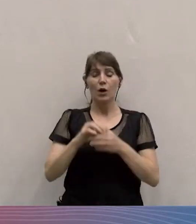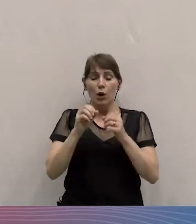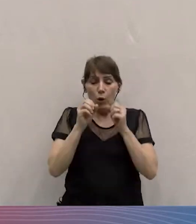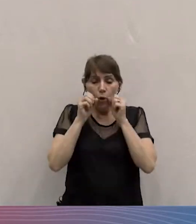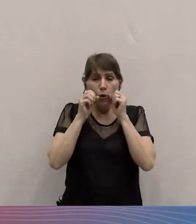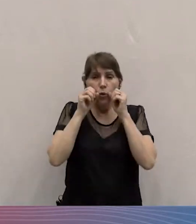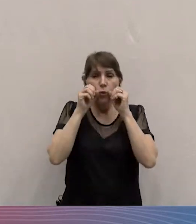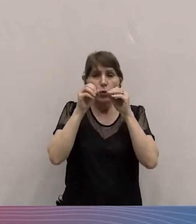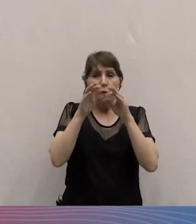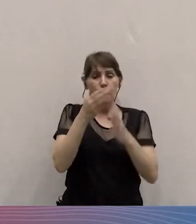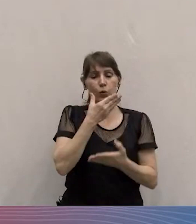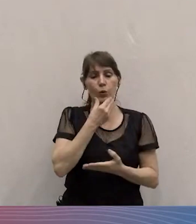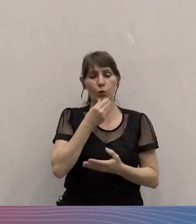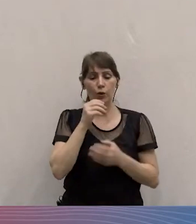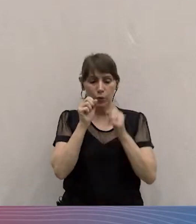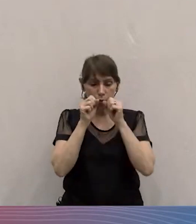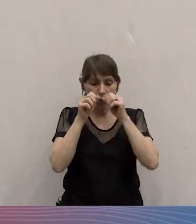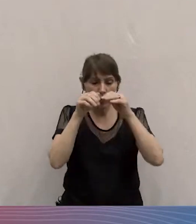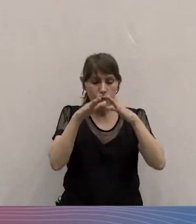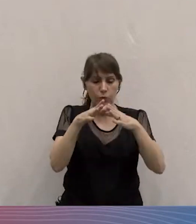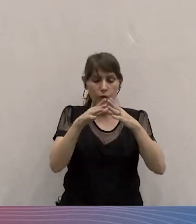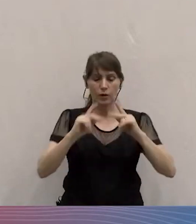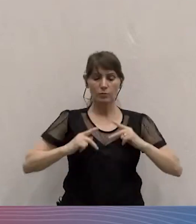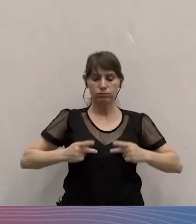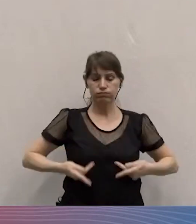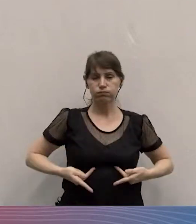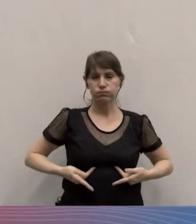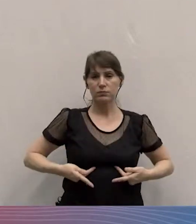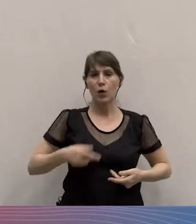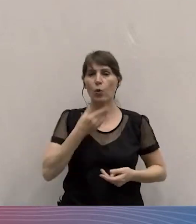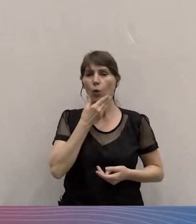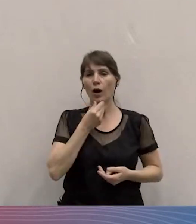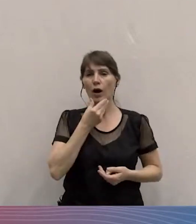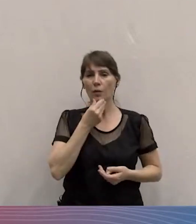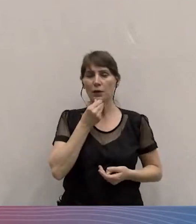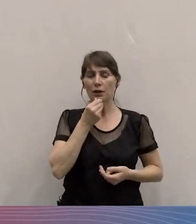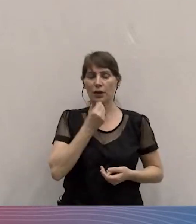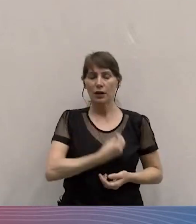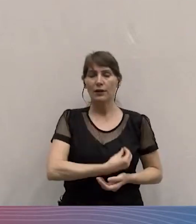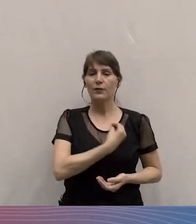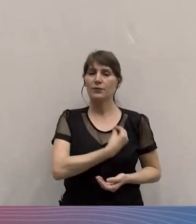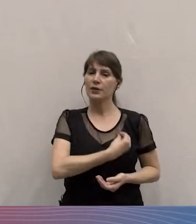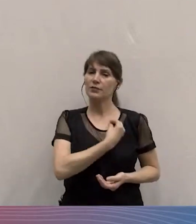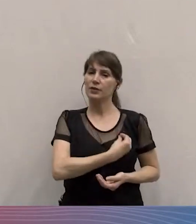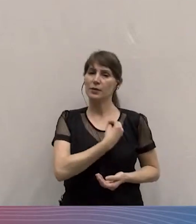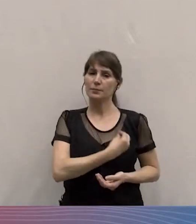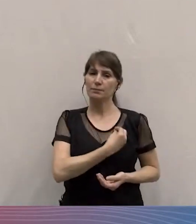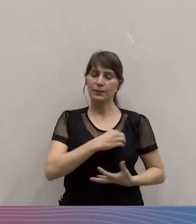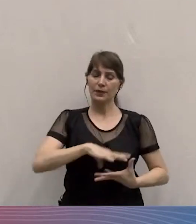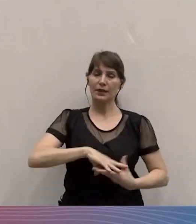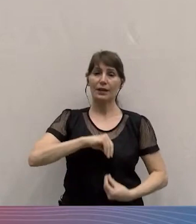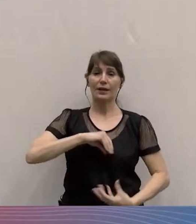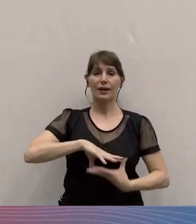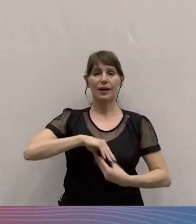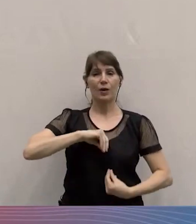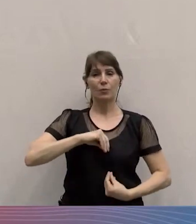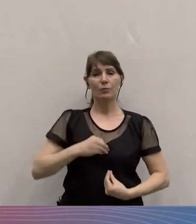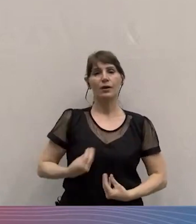Deus entrou naquele homem, naquele boneco de barro, e o homem viveu e se tornou uma alma